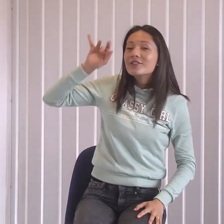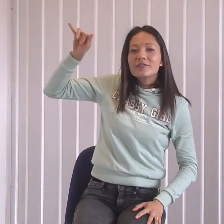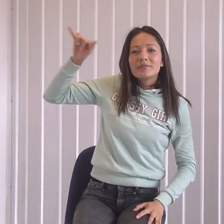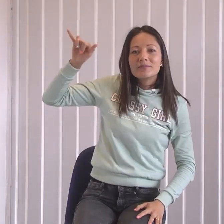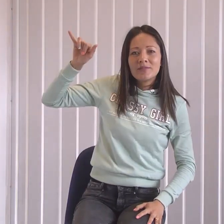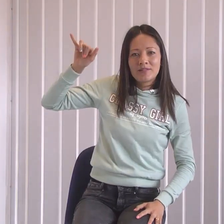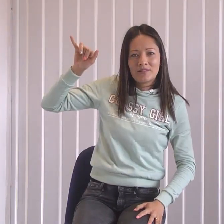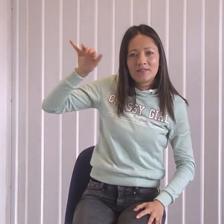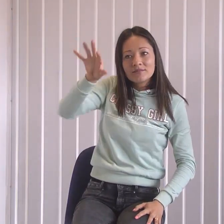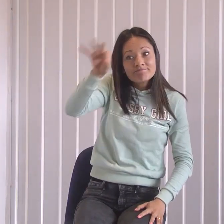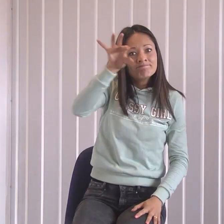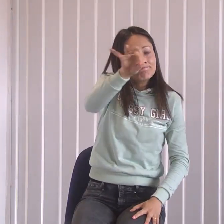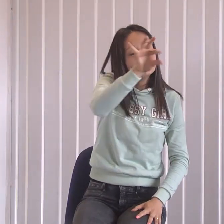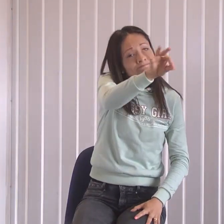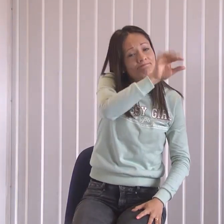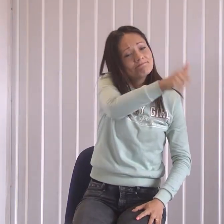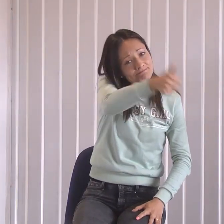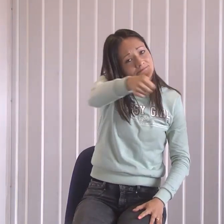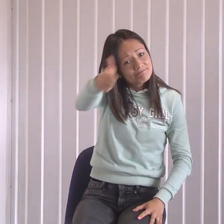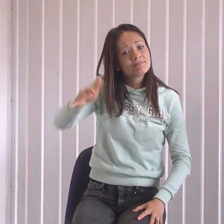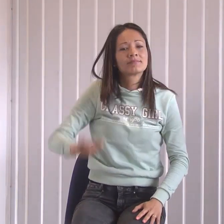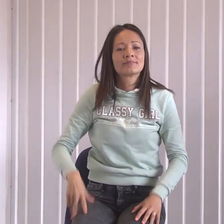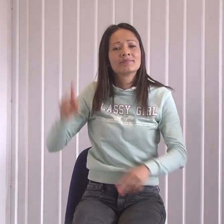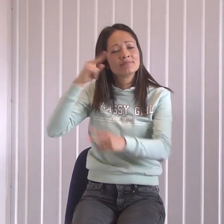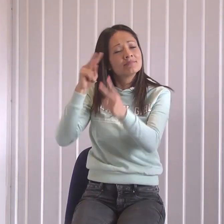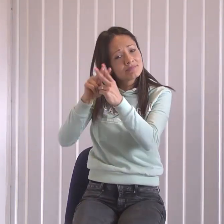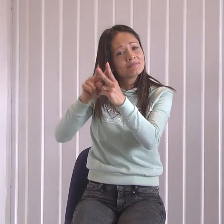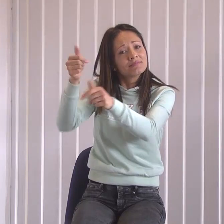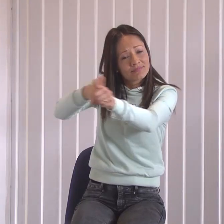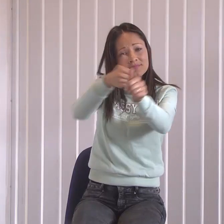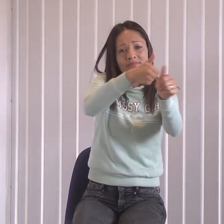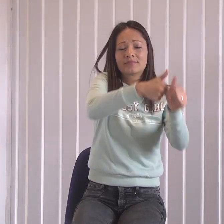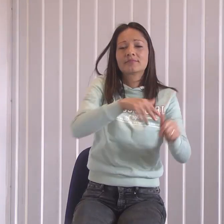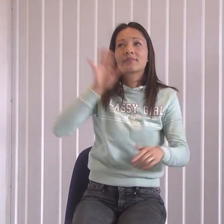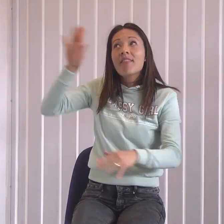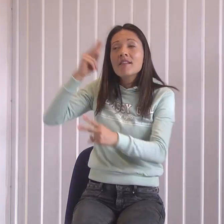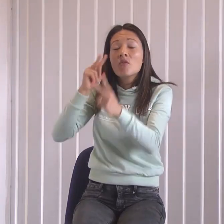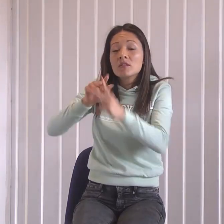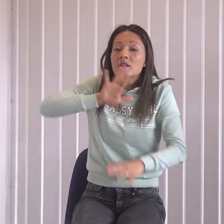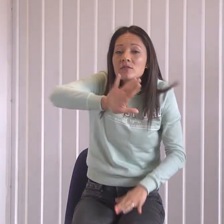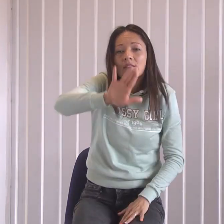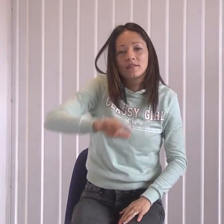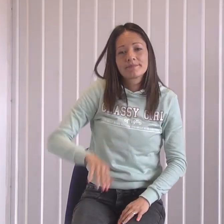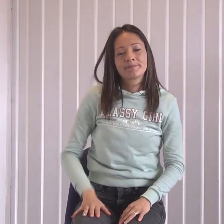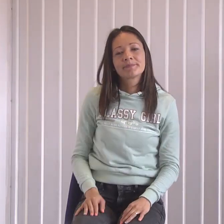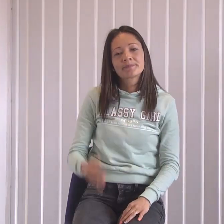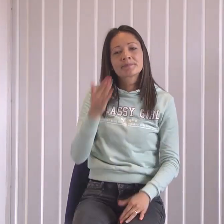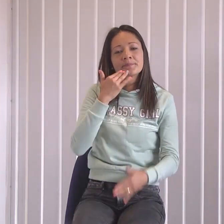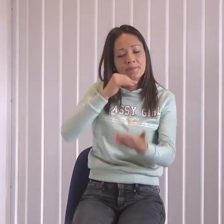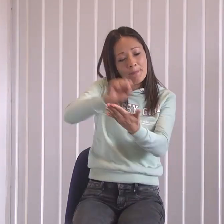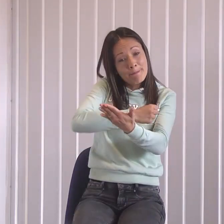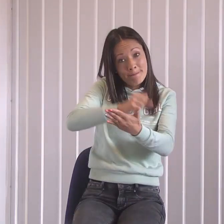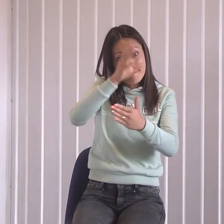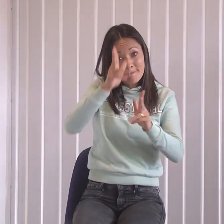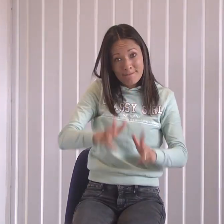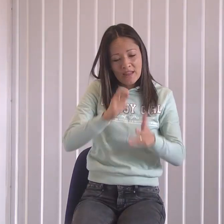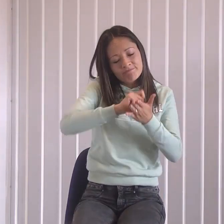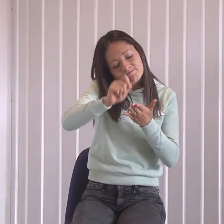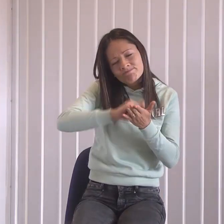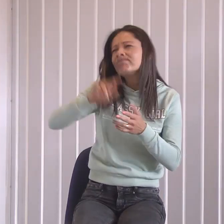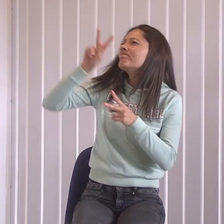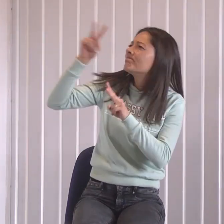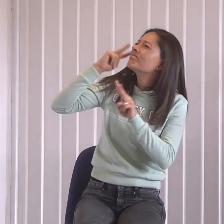luego Él no fue el que nos llamó, Él no es el que nos conoce, Él lo conoce a usted. Cuando dice el salmista, Señor,